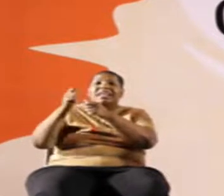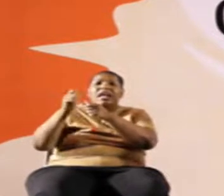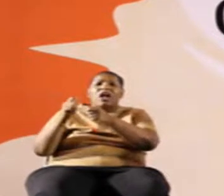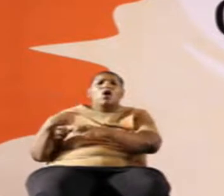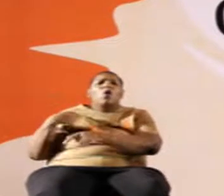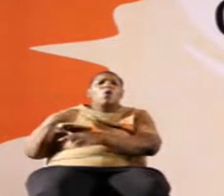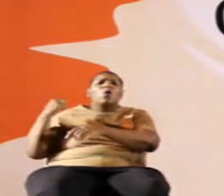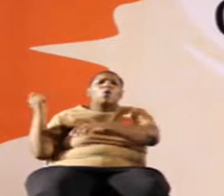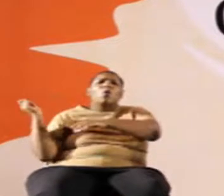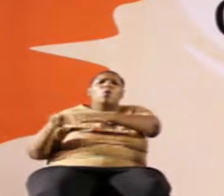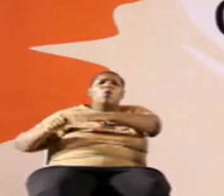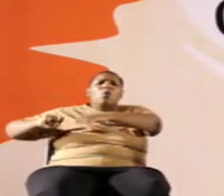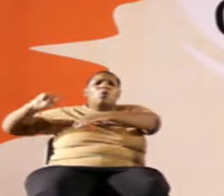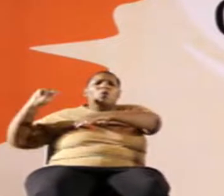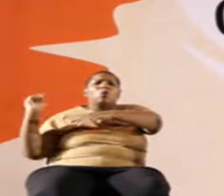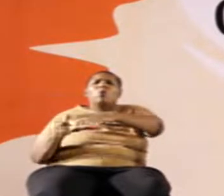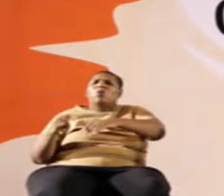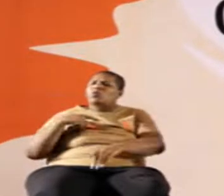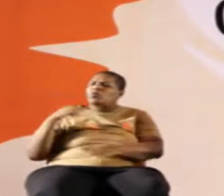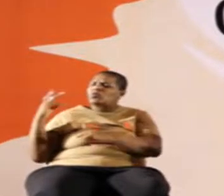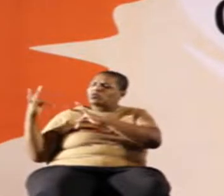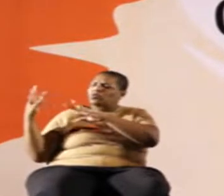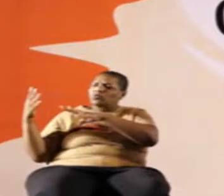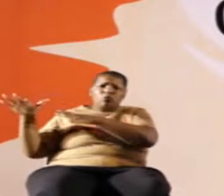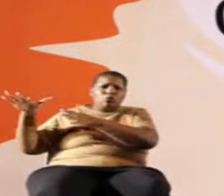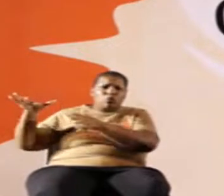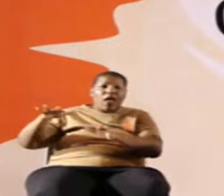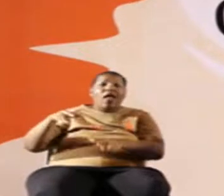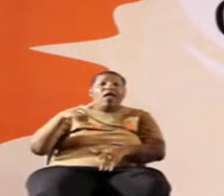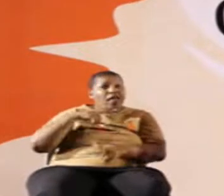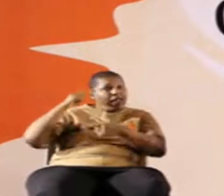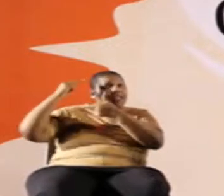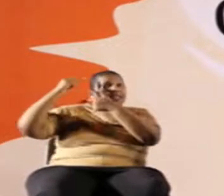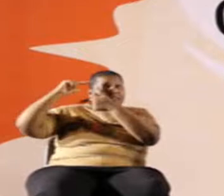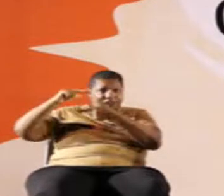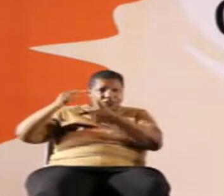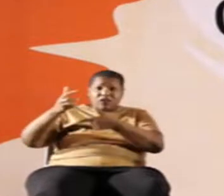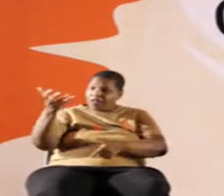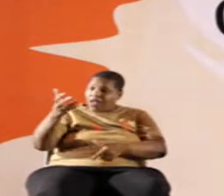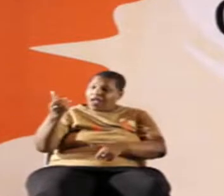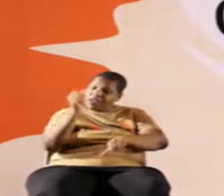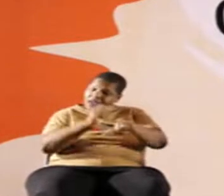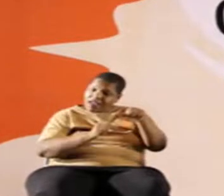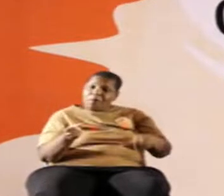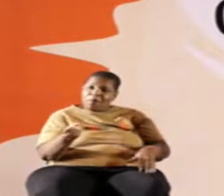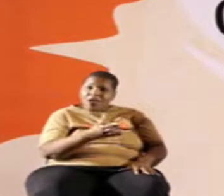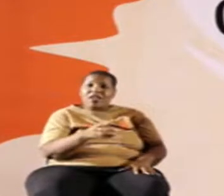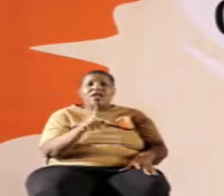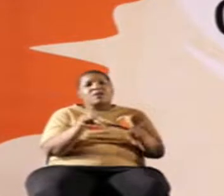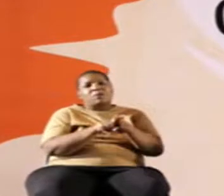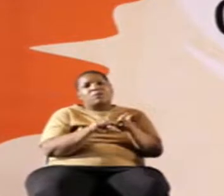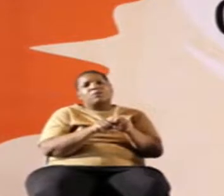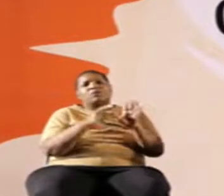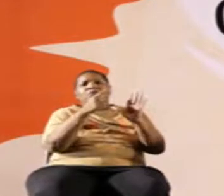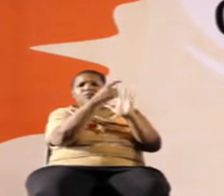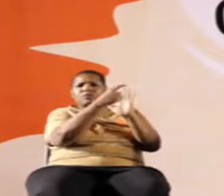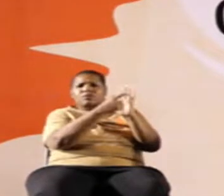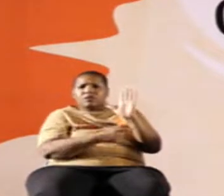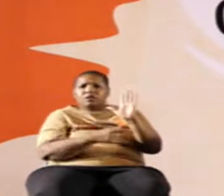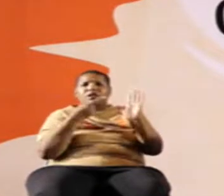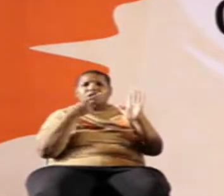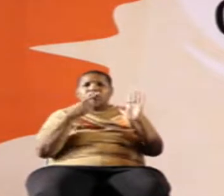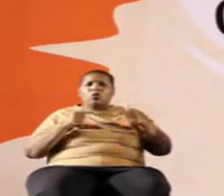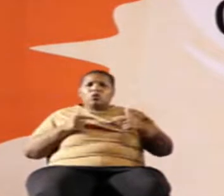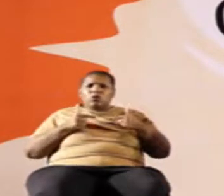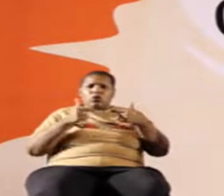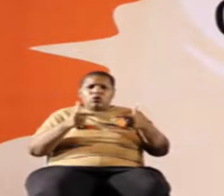surdo, com tudo que tem direito. É tradicional? É tradicional, mas é moderno. É claro que na letra ela está falando de luta, de